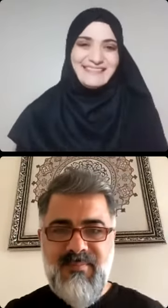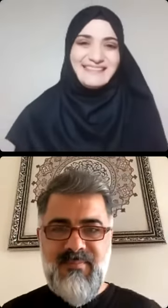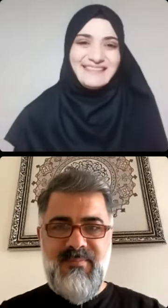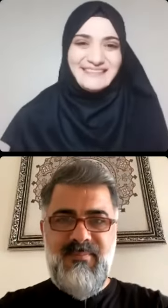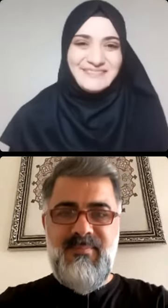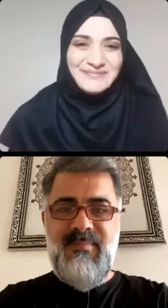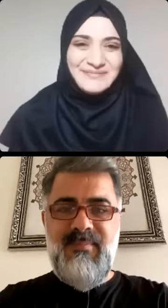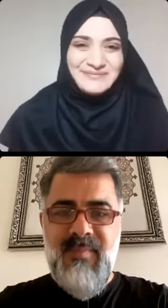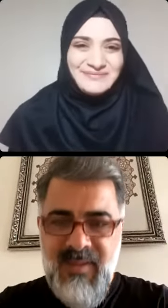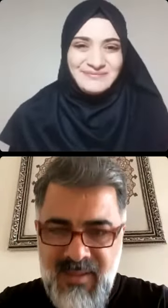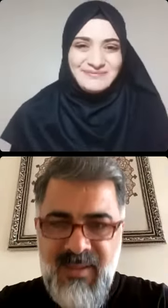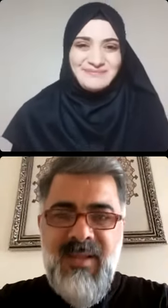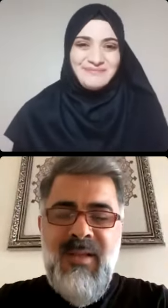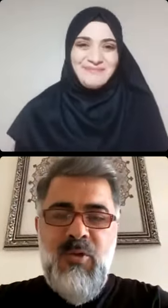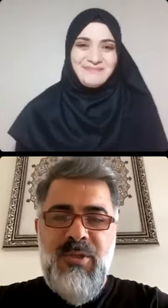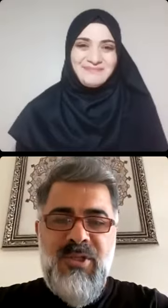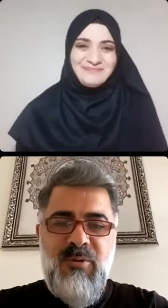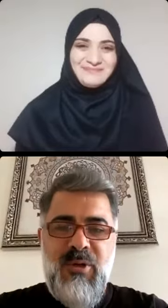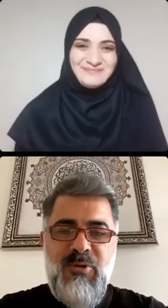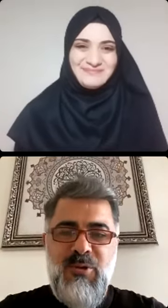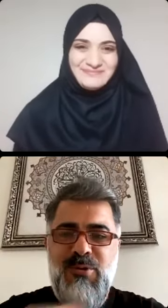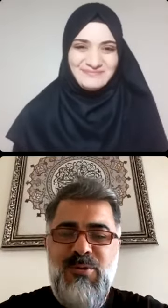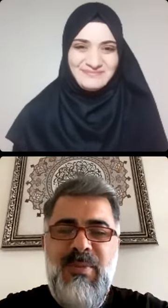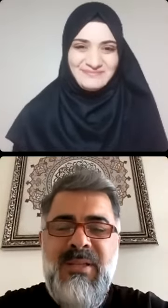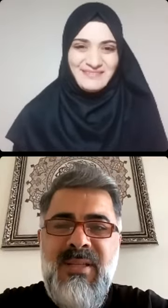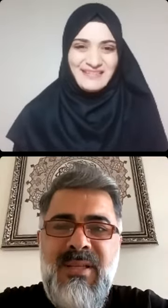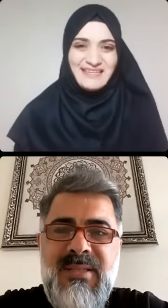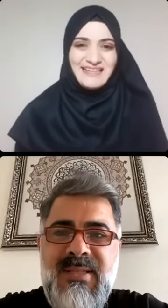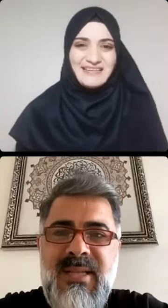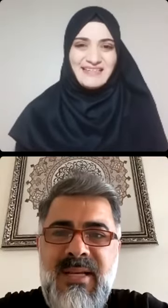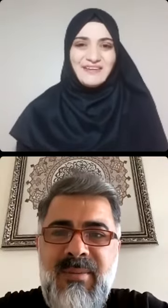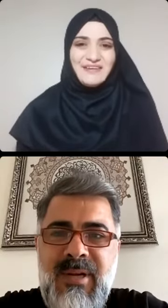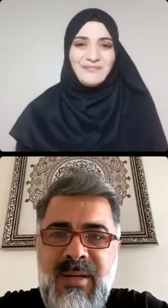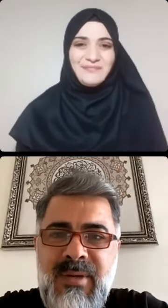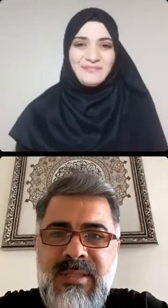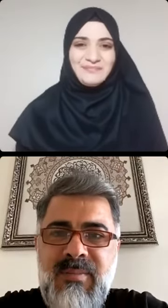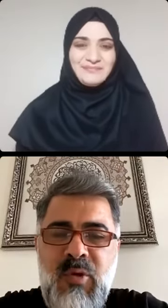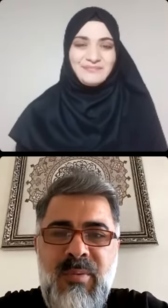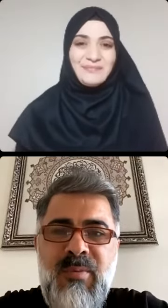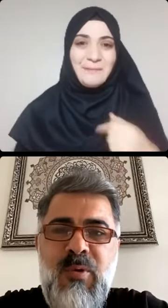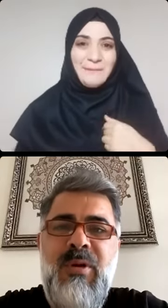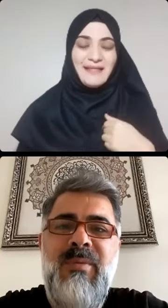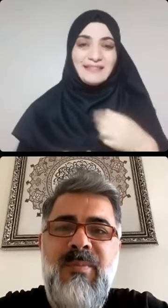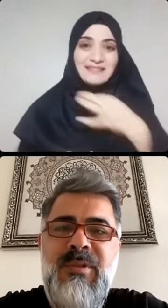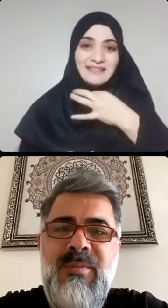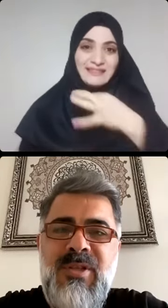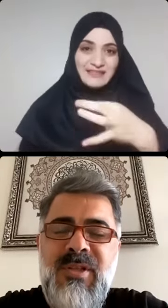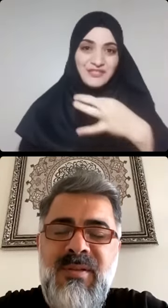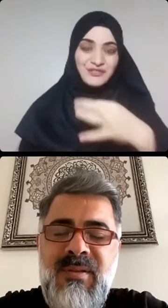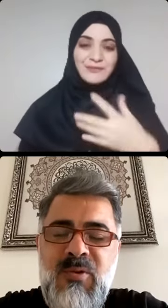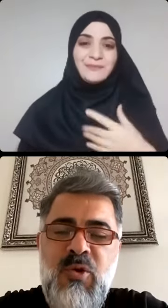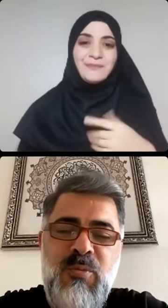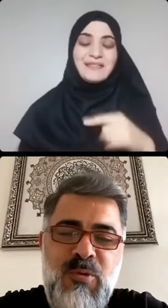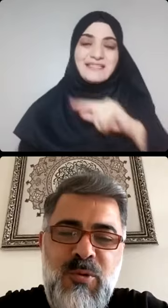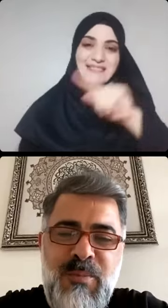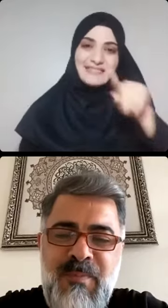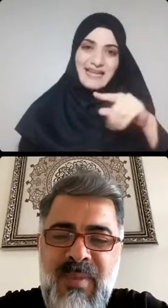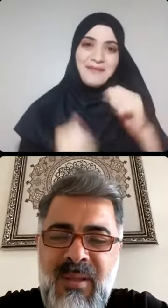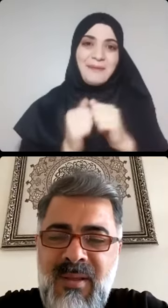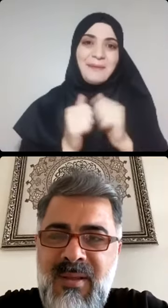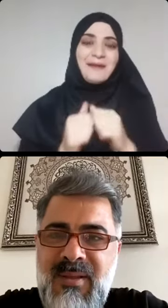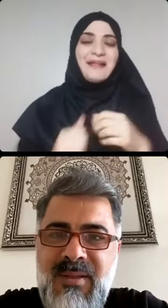için. Çok teşekkür ediyoruz. Ben de sizlerle beraber böyle bir program yaptığım için çok